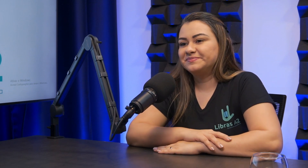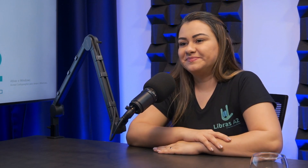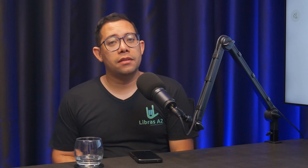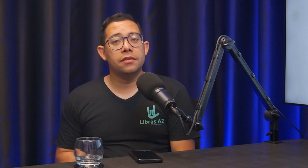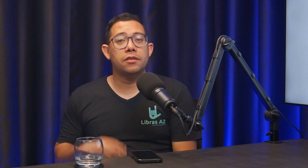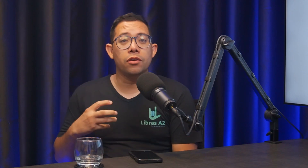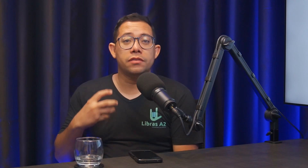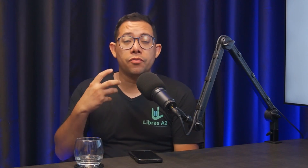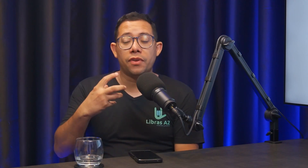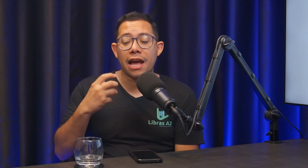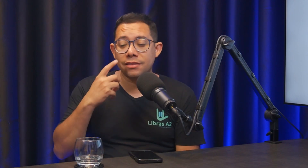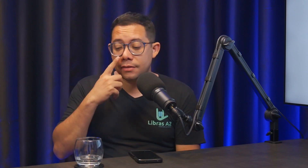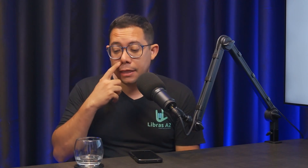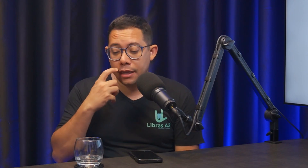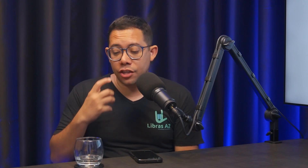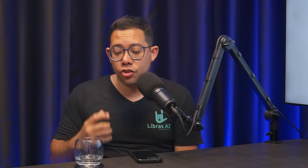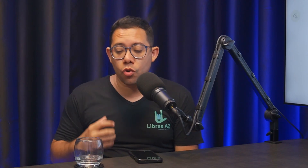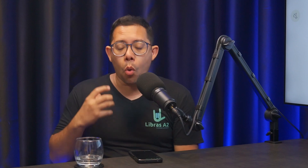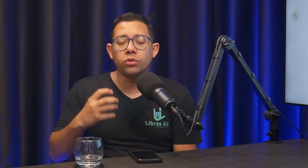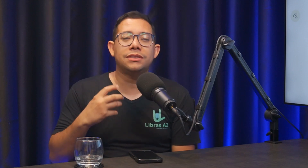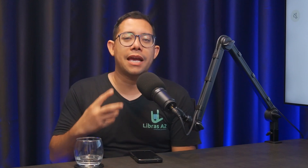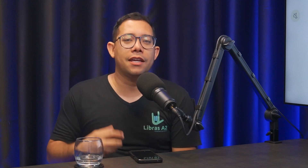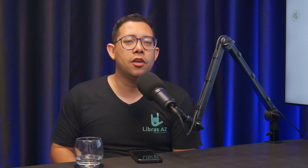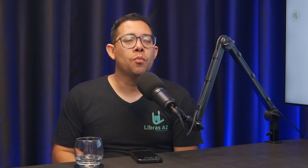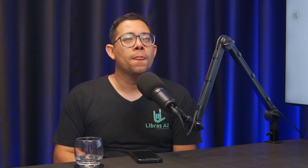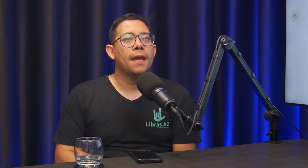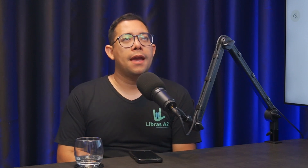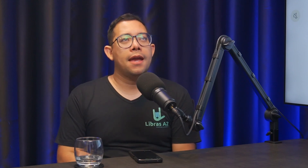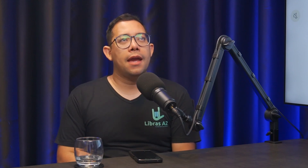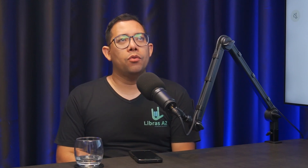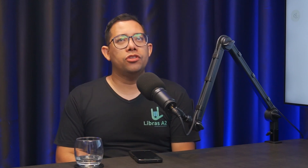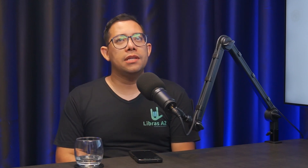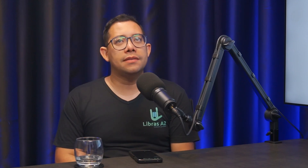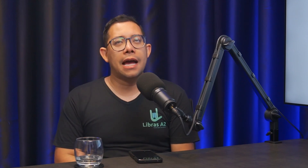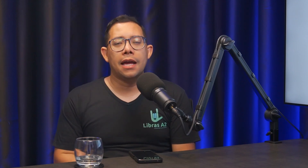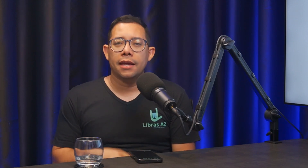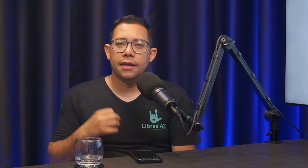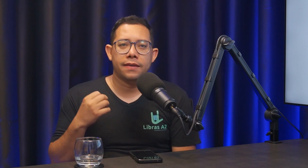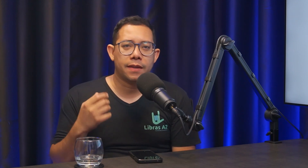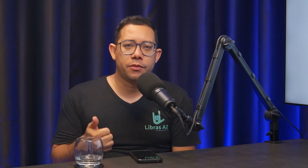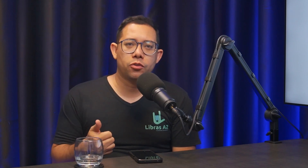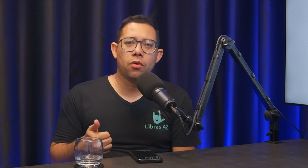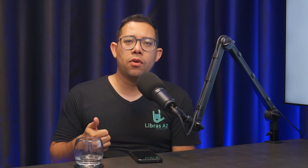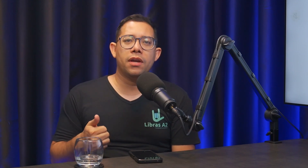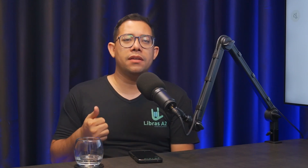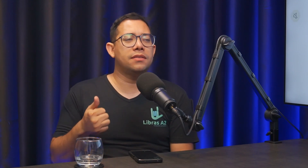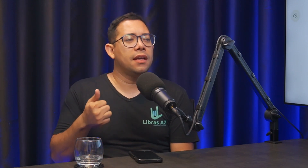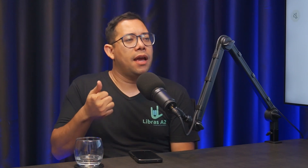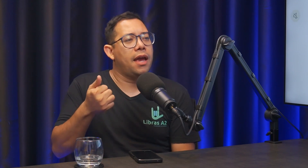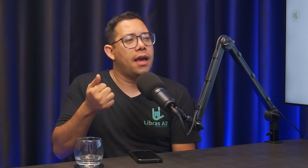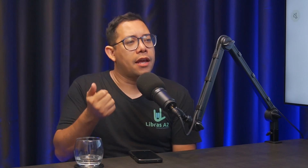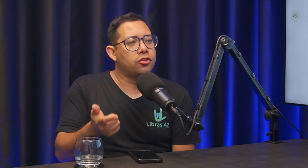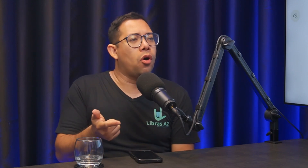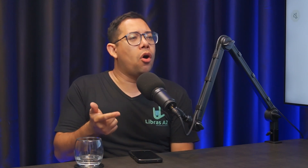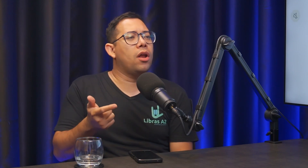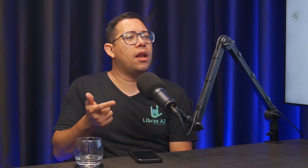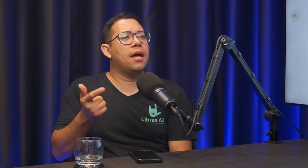E são frases, né, que a gente consegue utilizar em recepções, na escola,